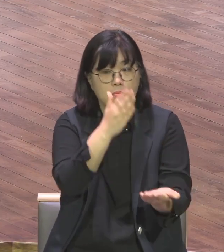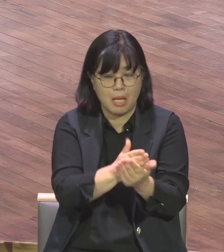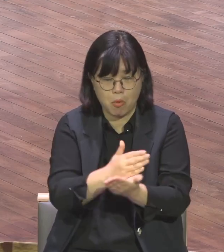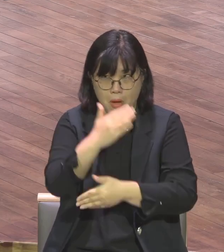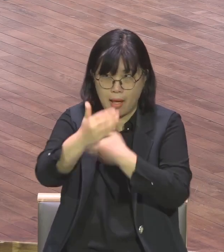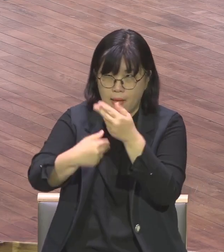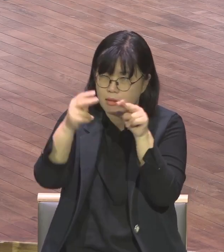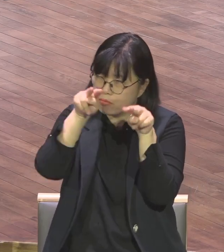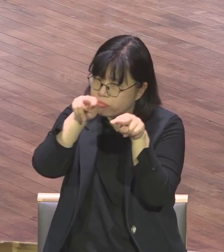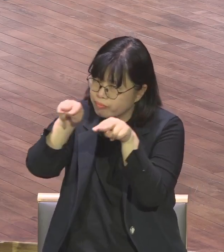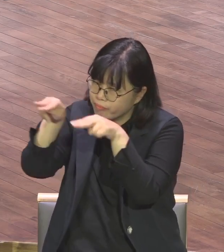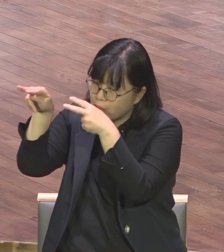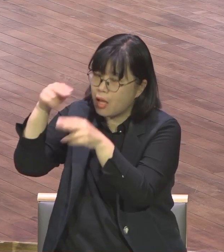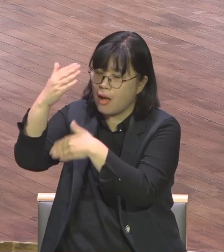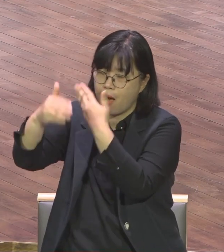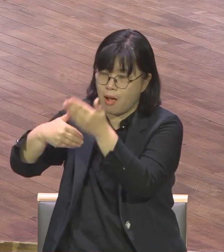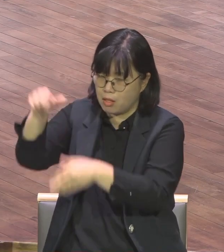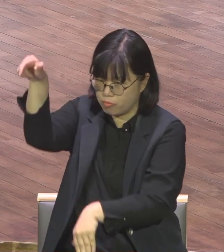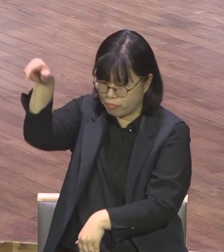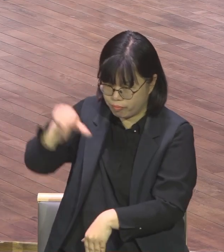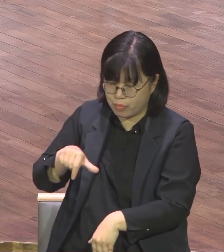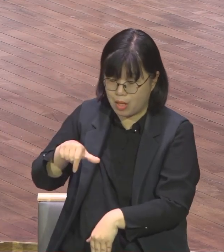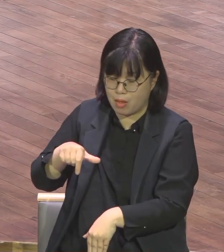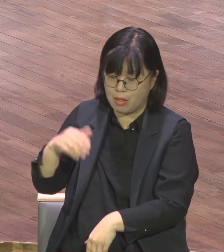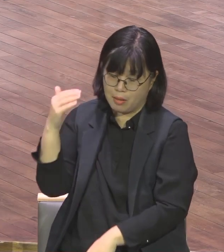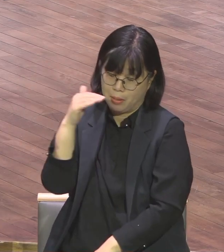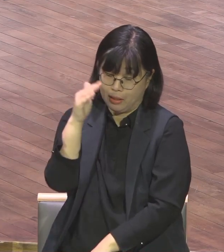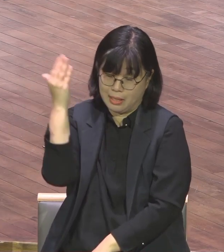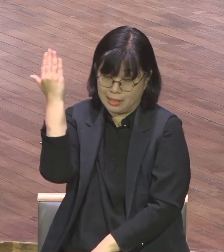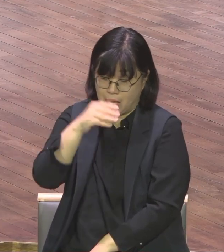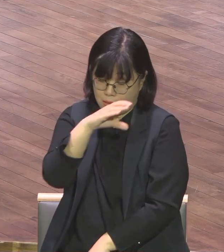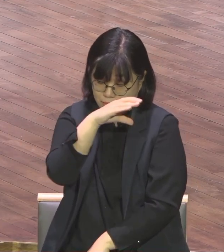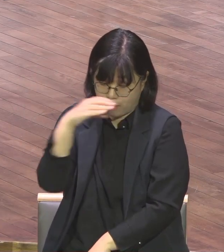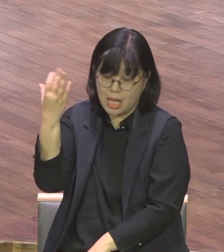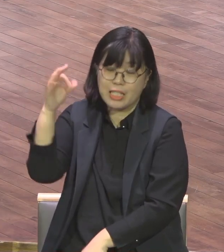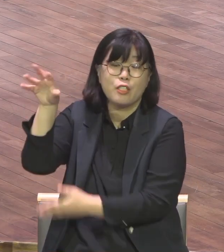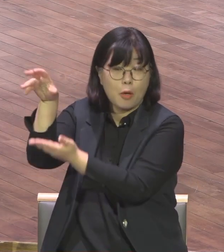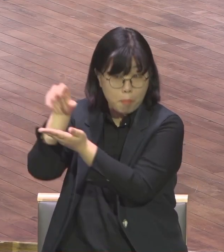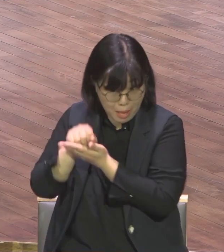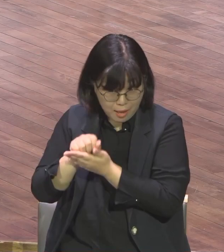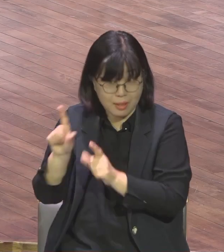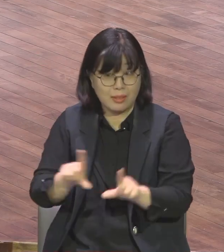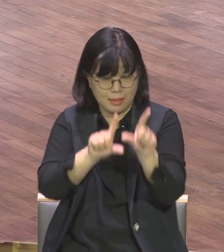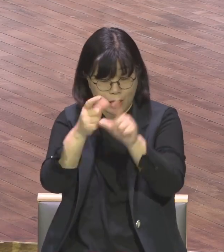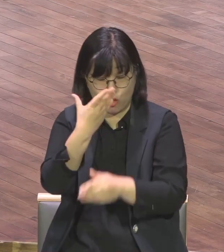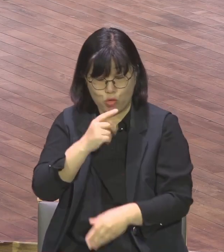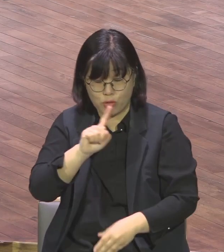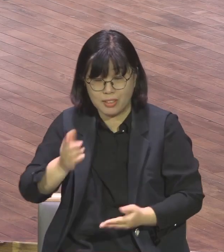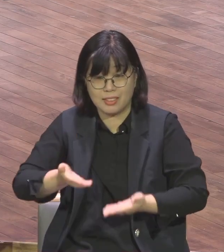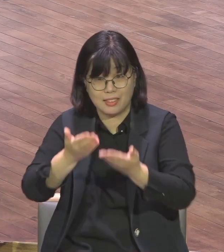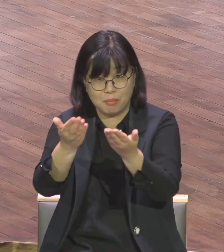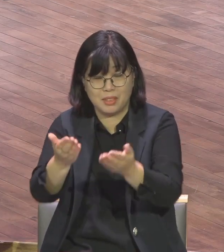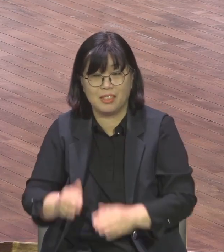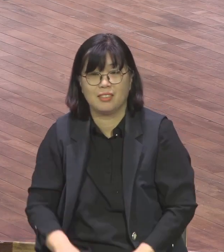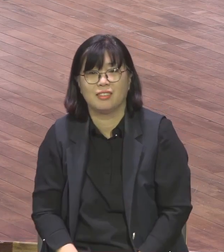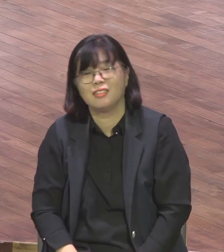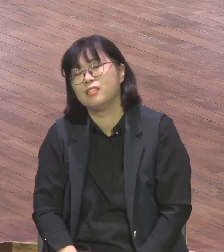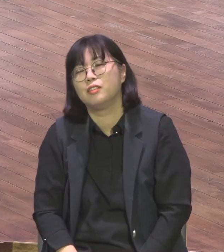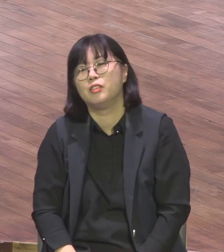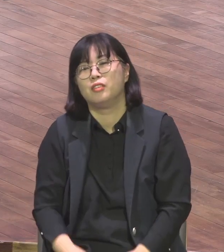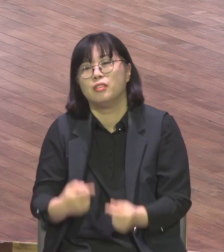자세를 가지고 하나님 앞에 인정받는 삶을 사실을 점으로 축복합니다. 그럼